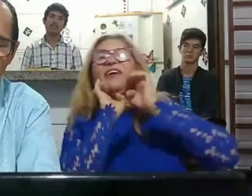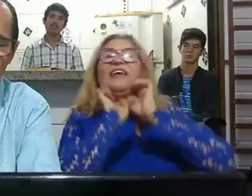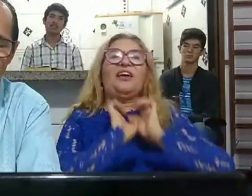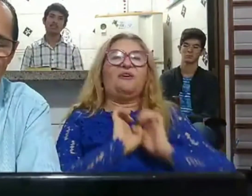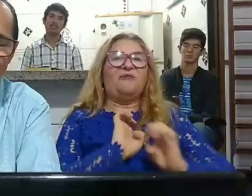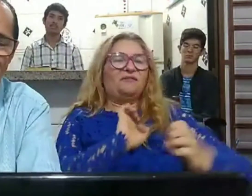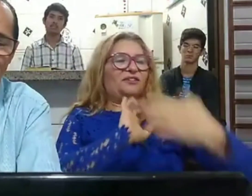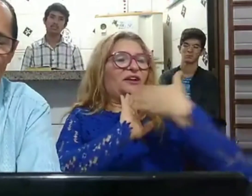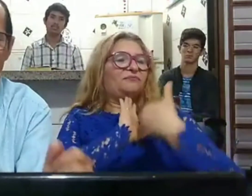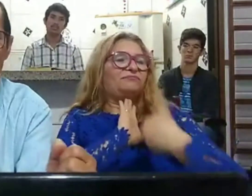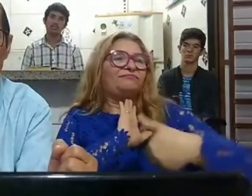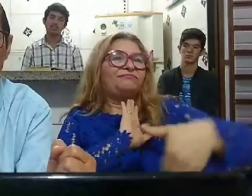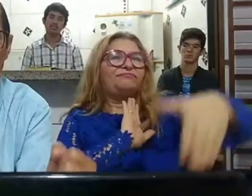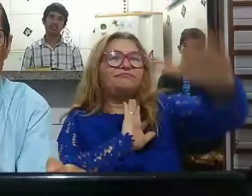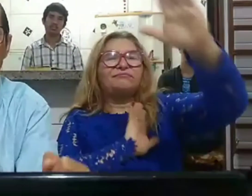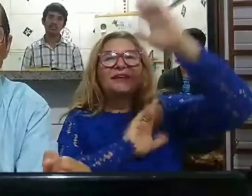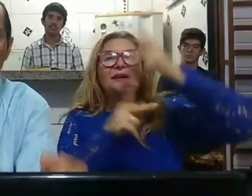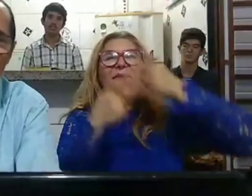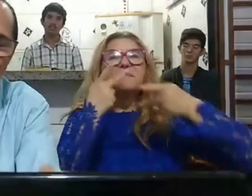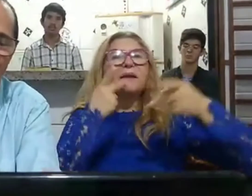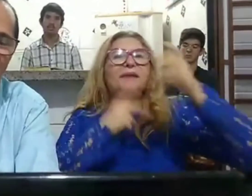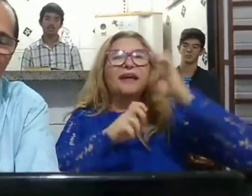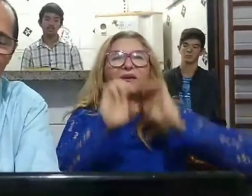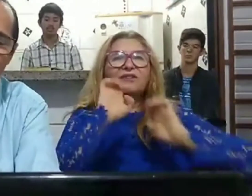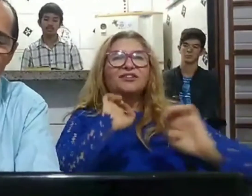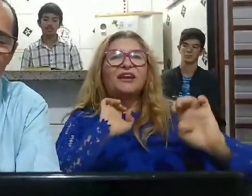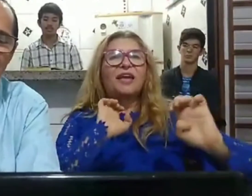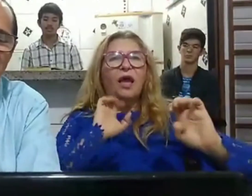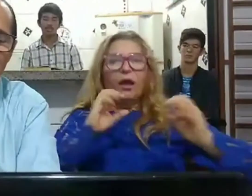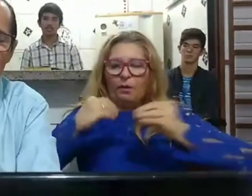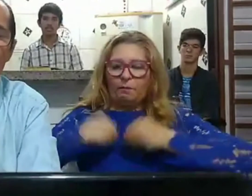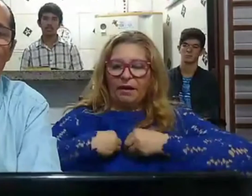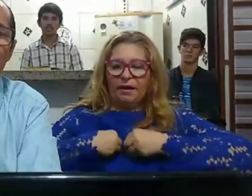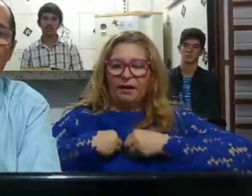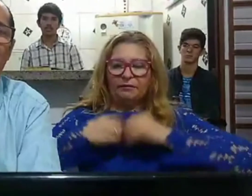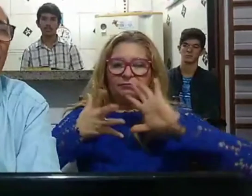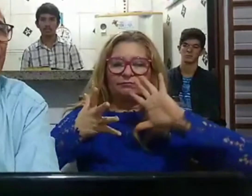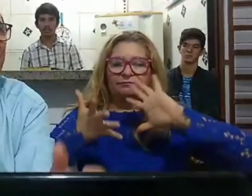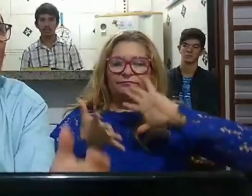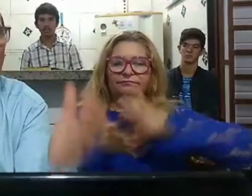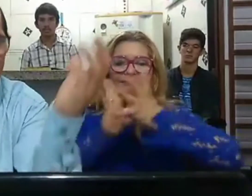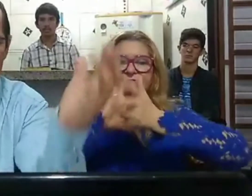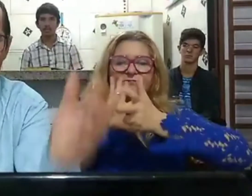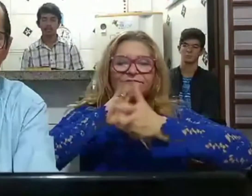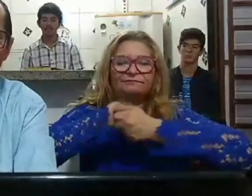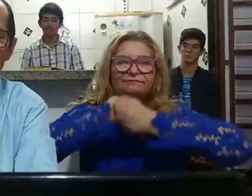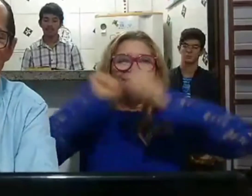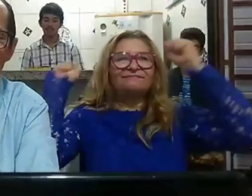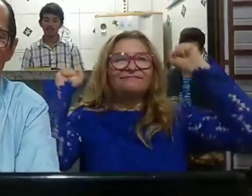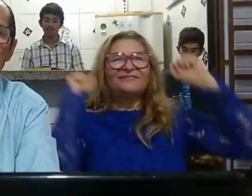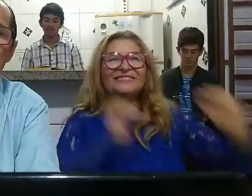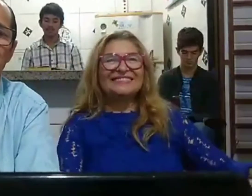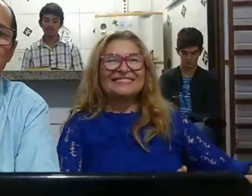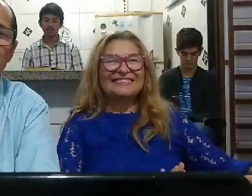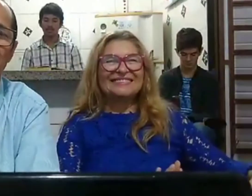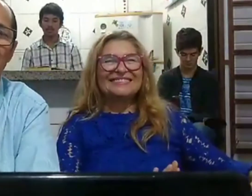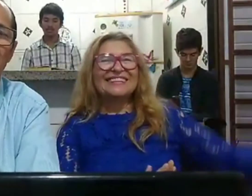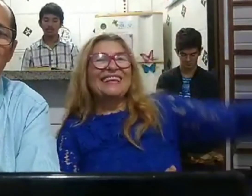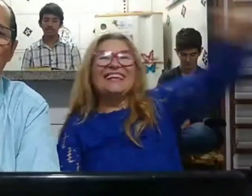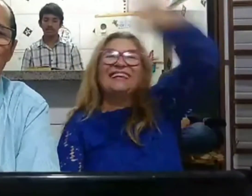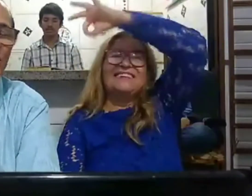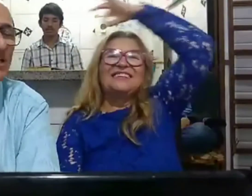Espírito Santo. Foram justificados de todo o pecado e serão glorificados quando no encontro com o Senhor Jesus